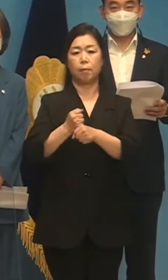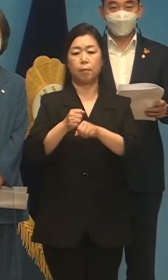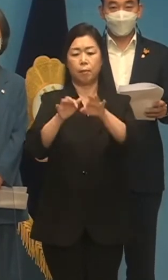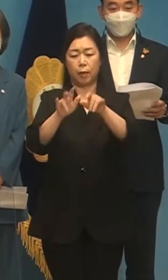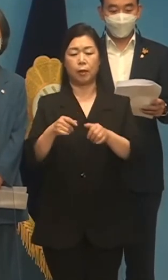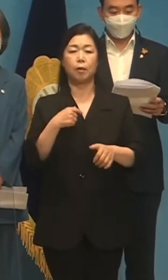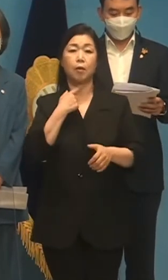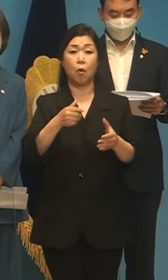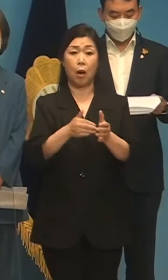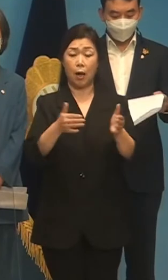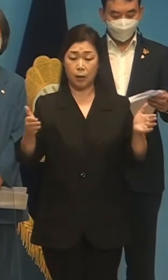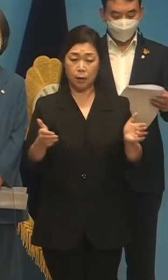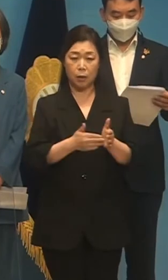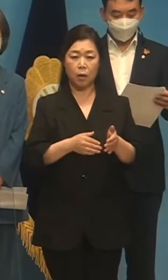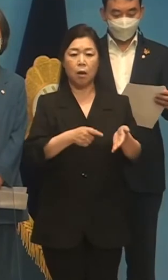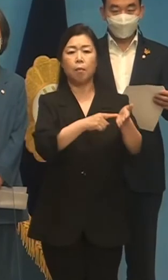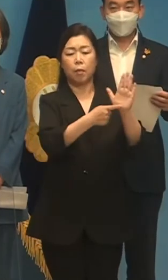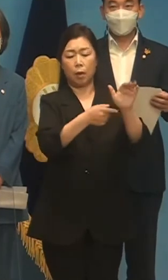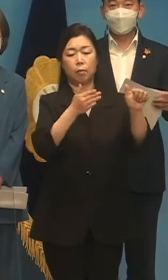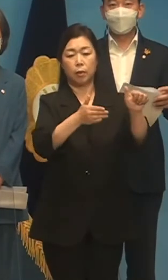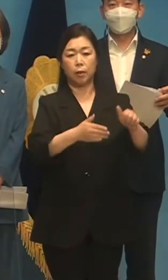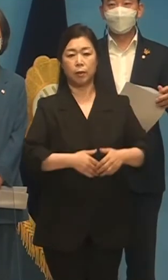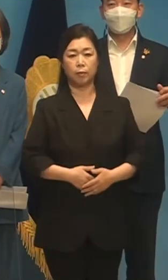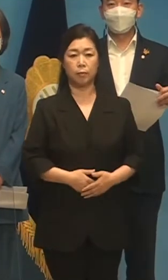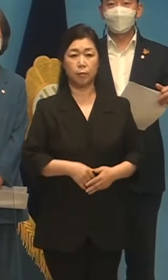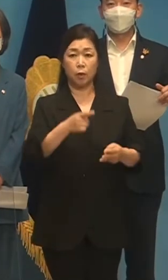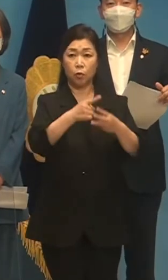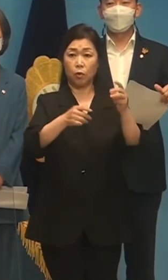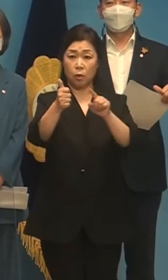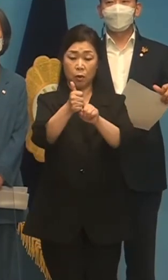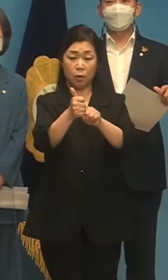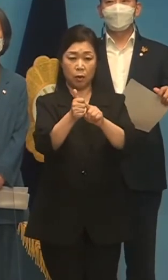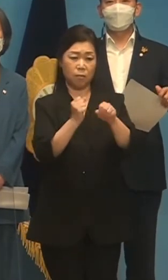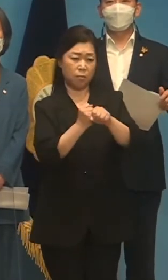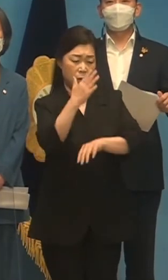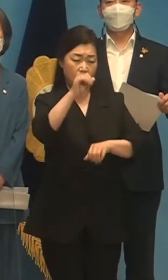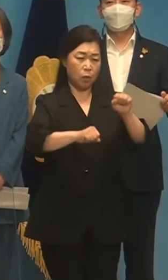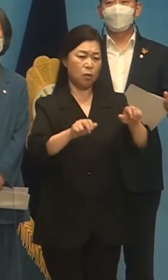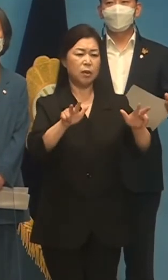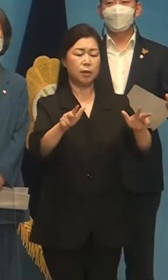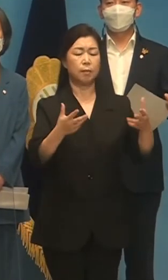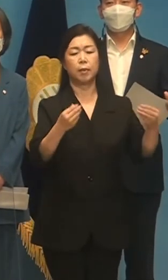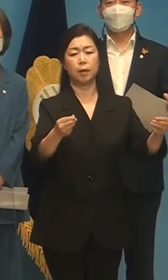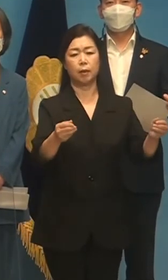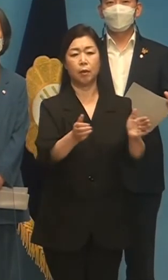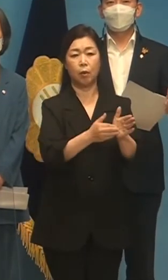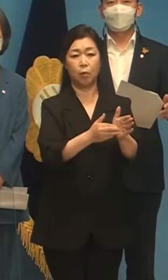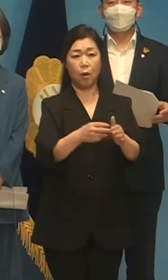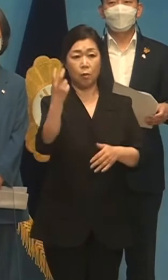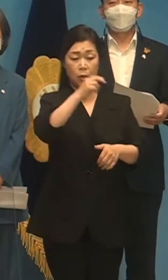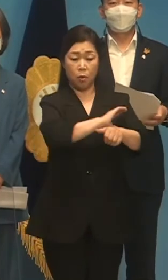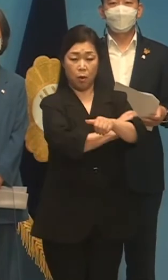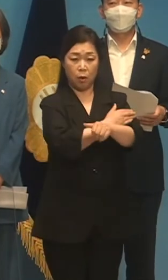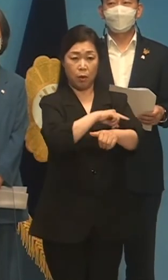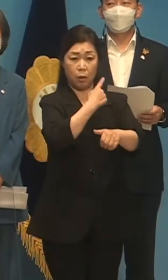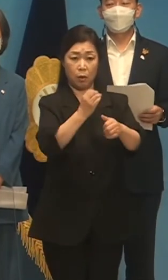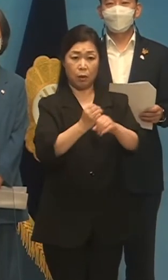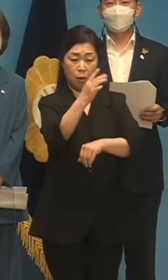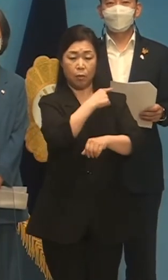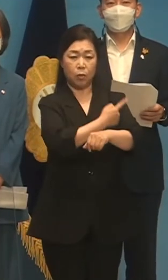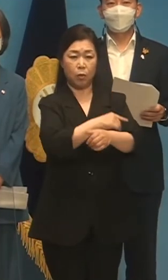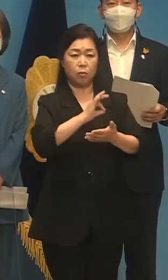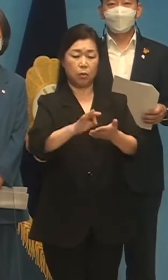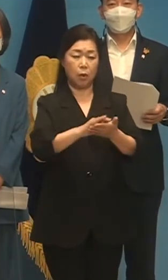작성했다는 고발장도 마땅히 공개해야 합니다. 윤석열 씨는 주제넘은 배상행보를 즉각 중단하고 검찰권 남용과 공작정치에